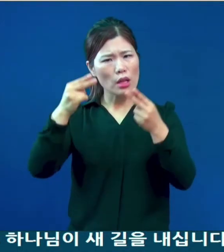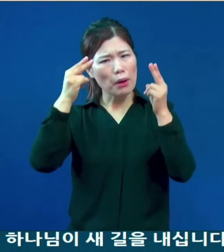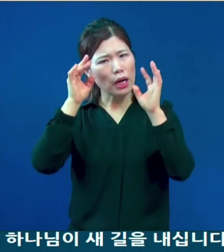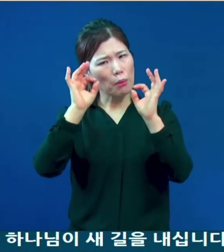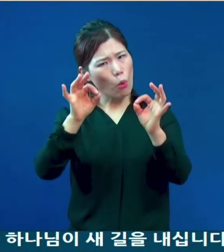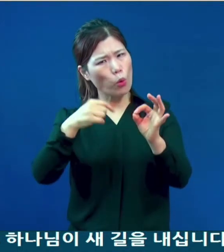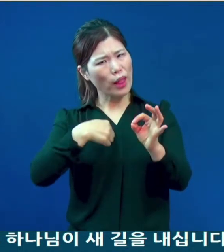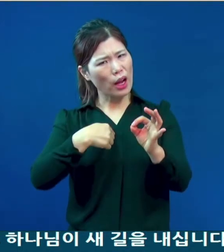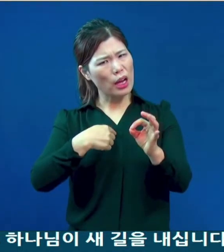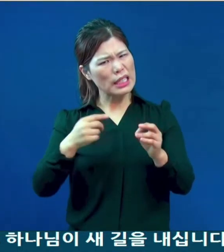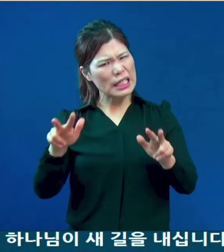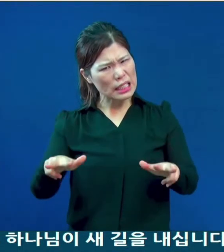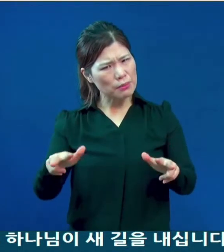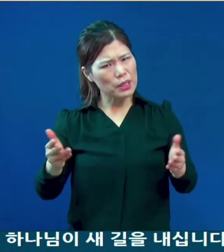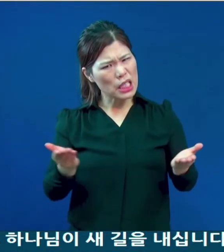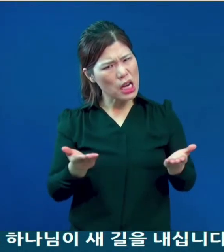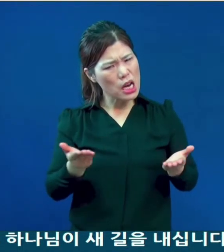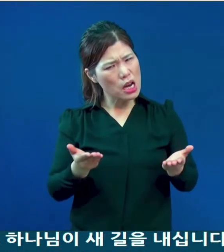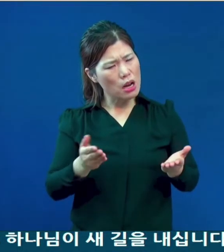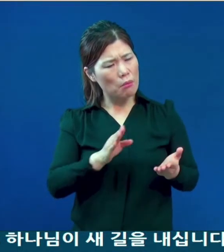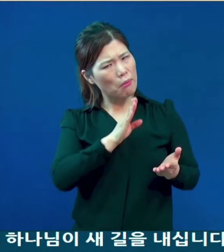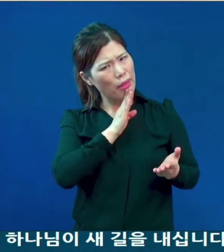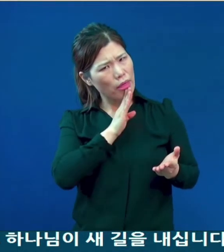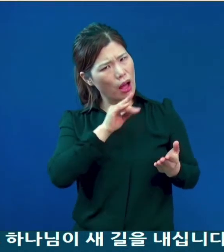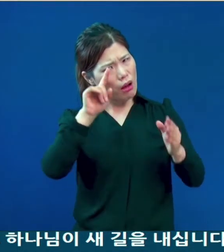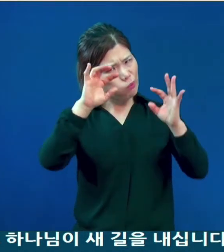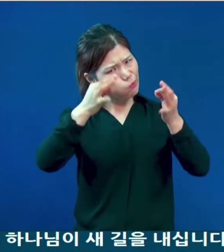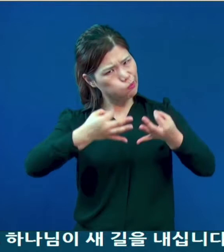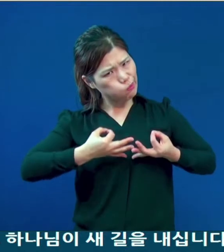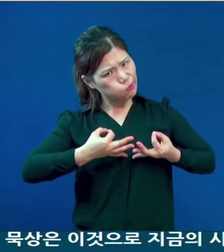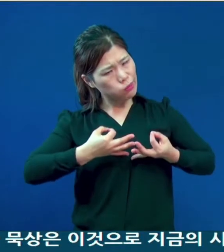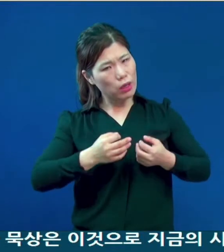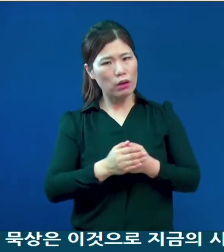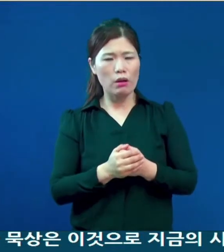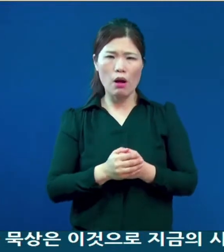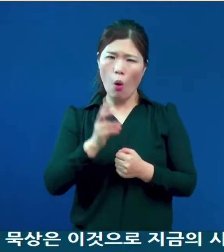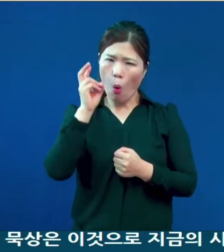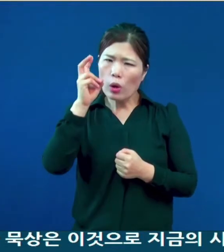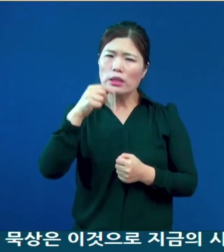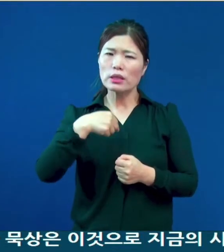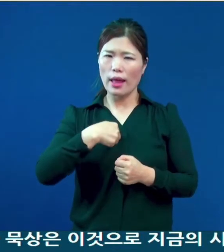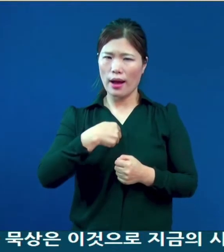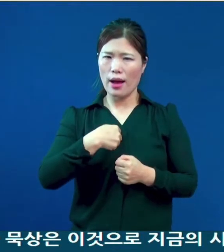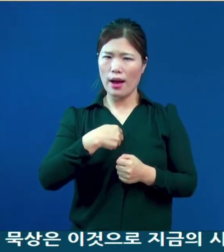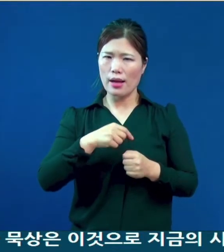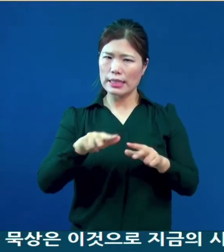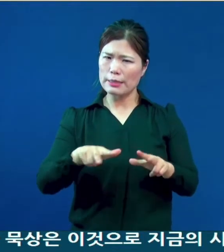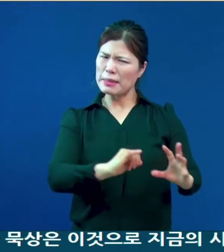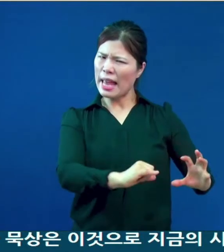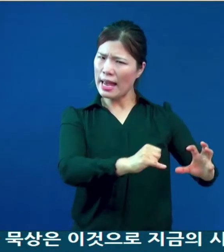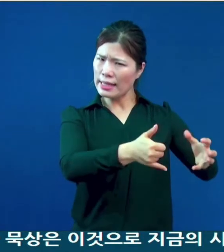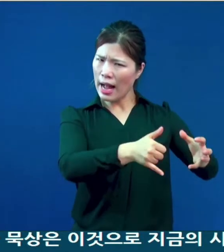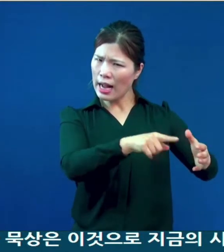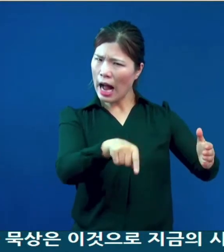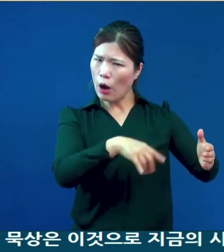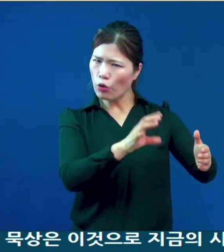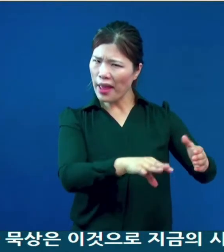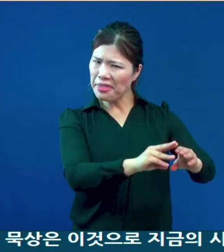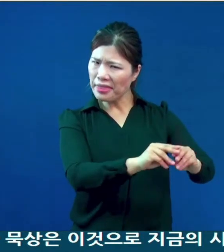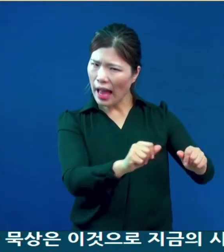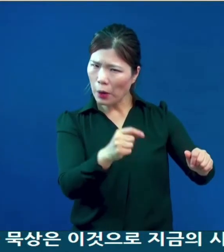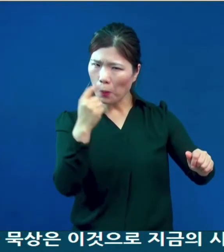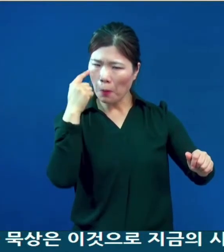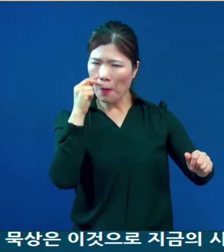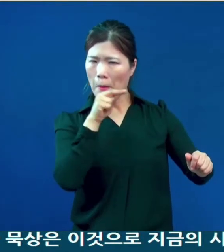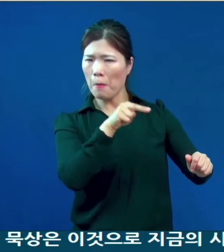있는가? 내 삶의 많은 부분들이 땅의 시선 가운데 오염되어 있지는 않는가? 빨리 지금의